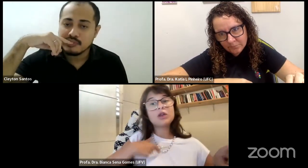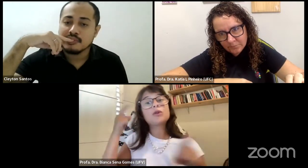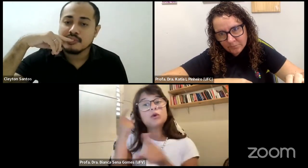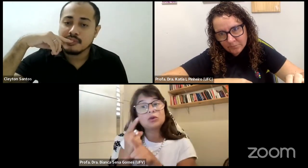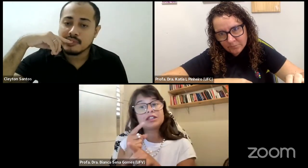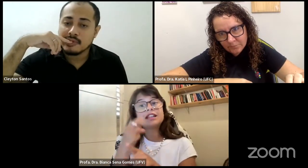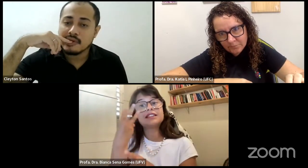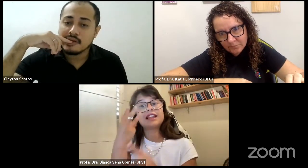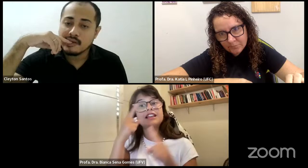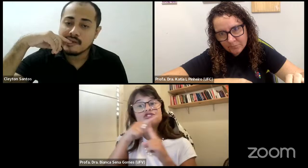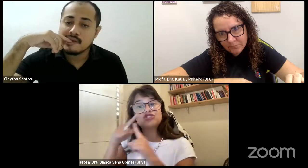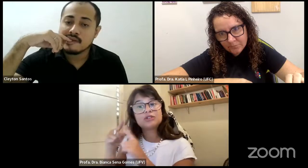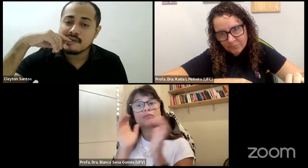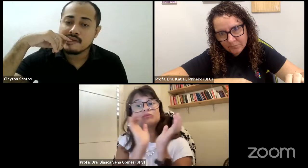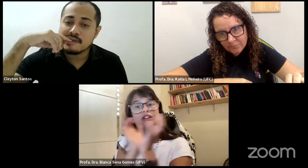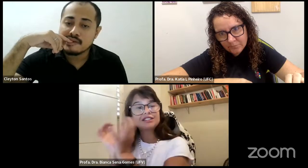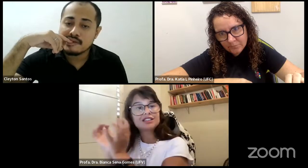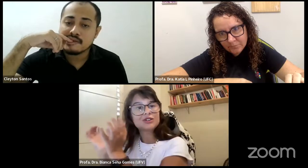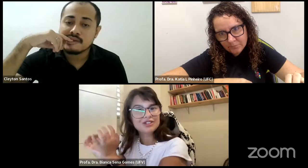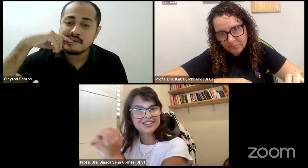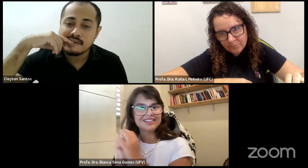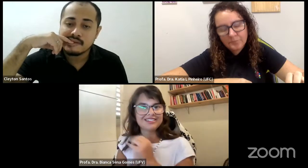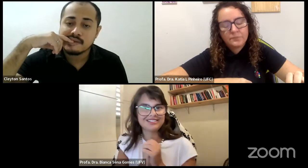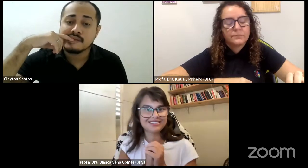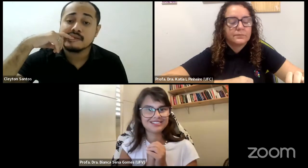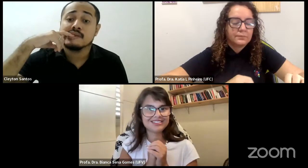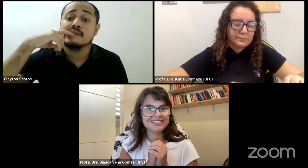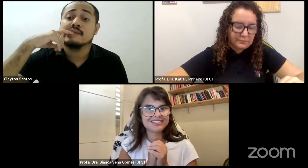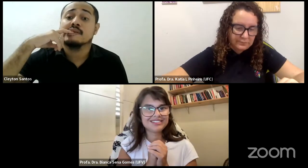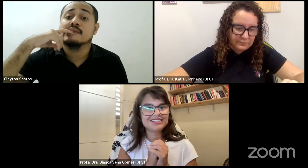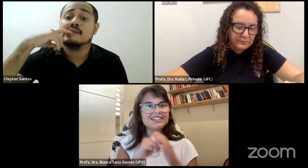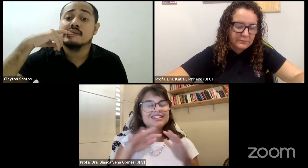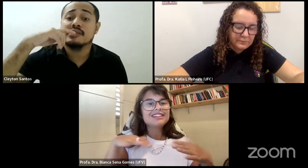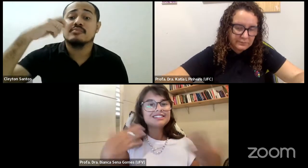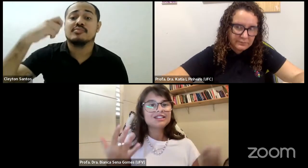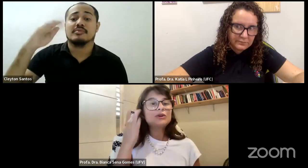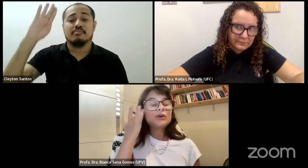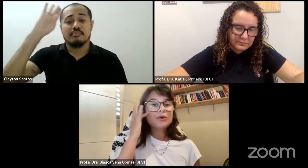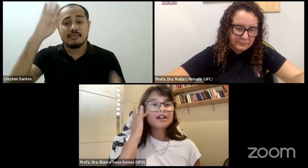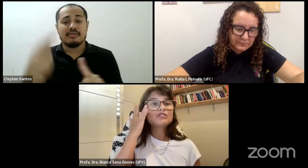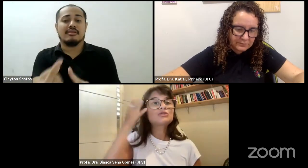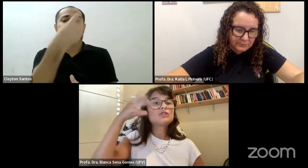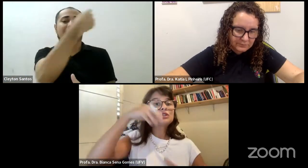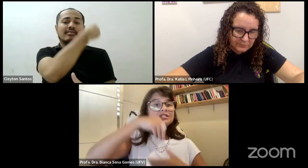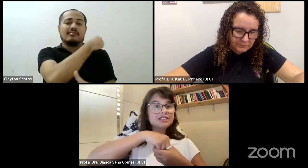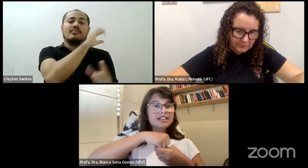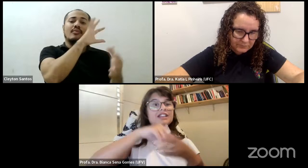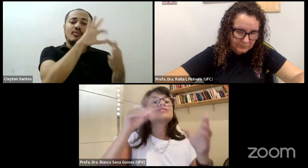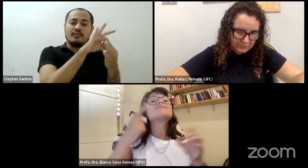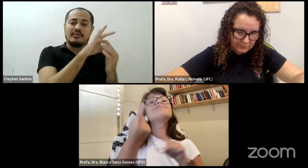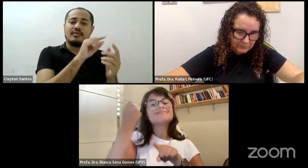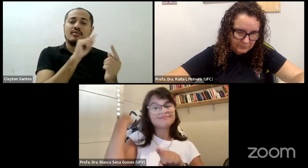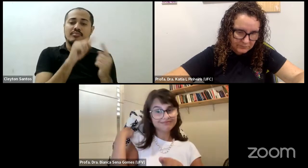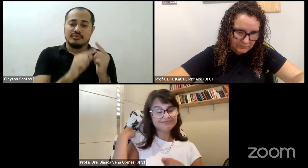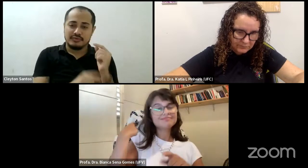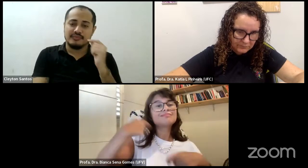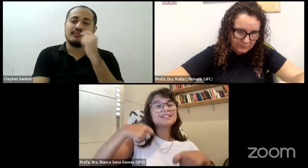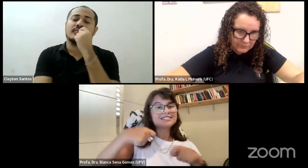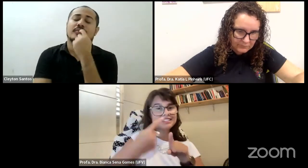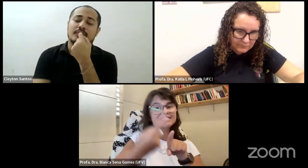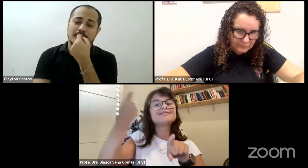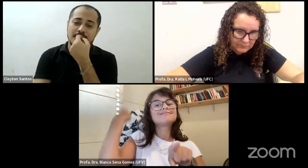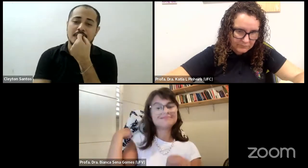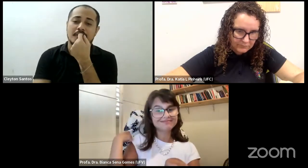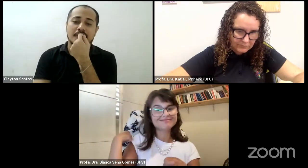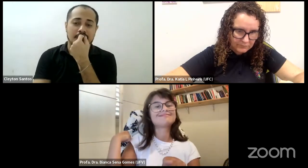categorizar questões de como ocorre a redução. Então, você tipifica, você categoriza, então. Acredito